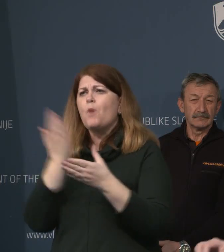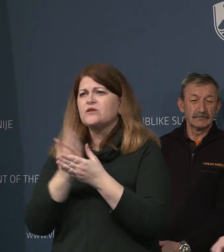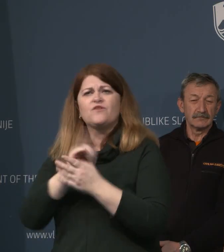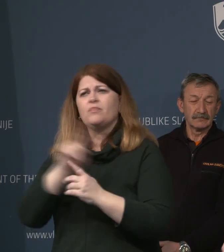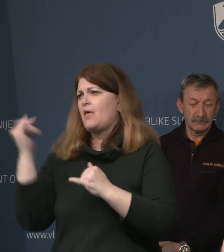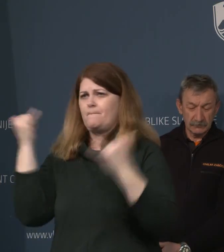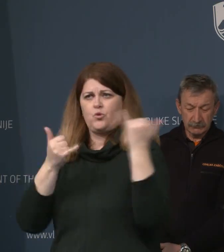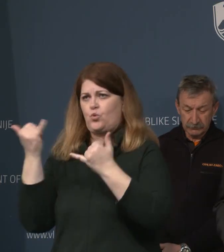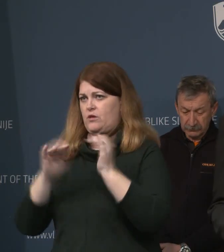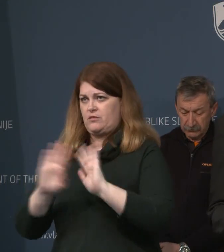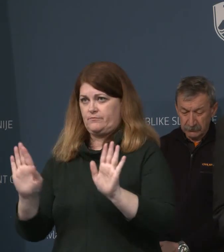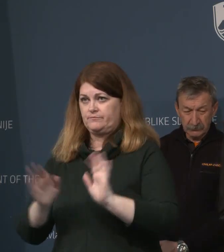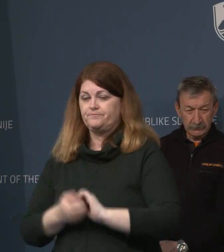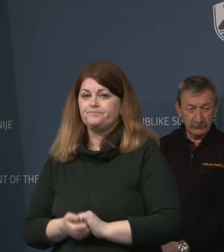potujete.